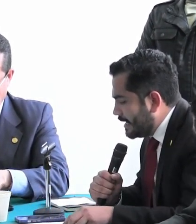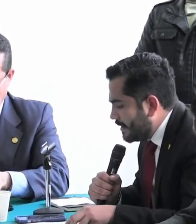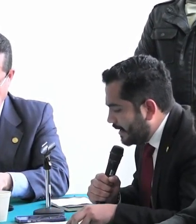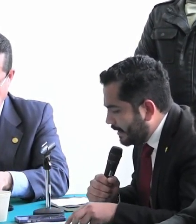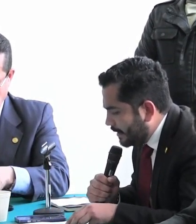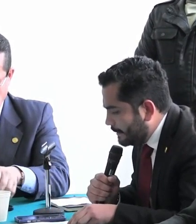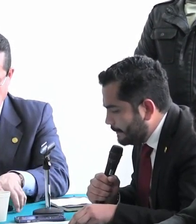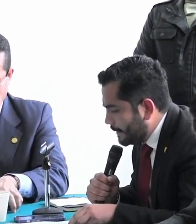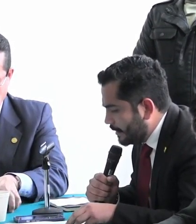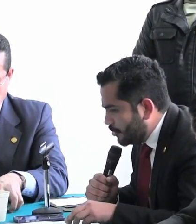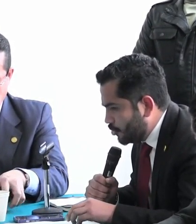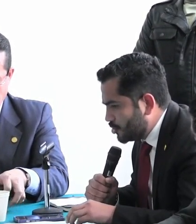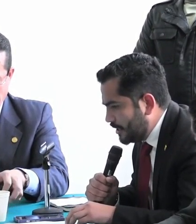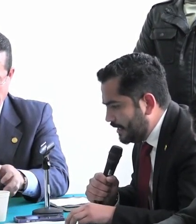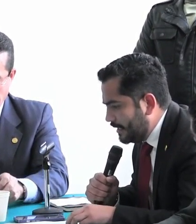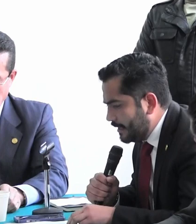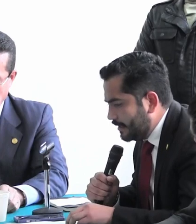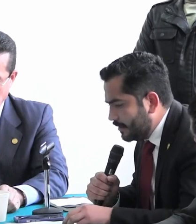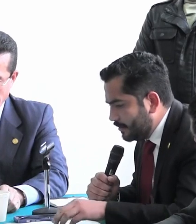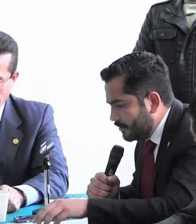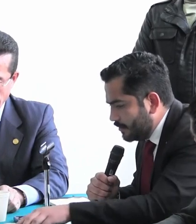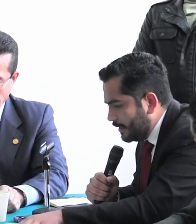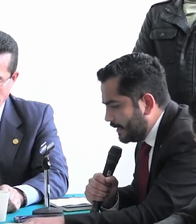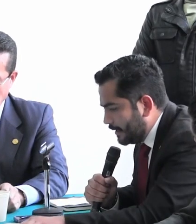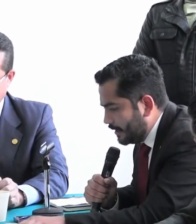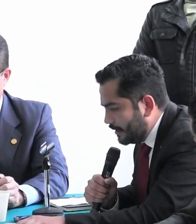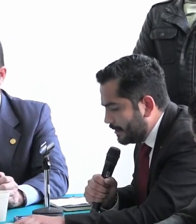antes que nada, yo sí